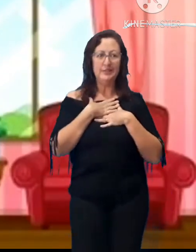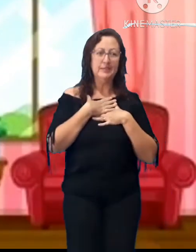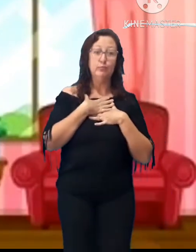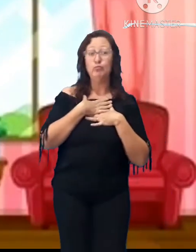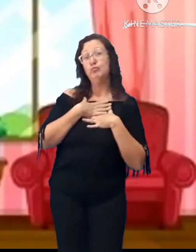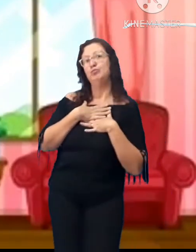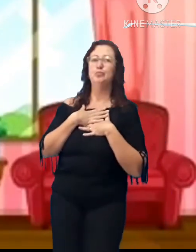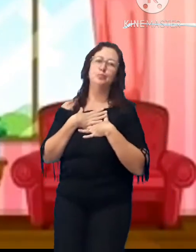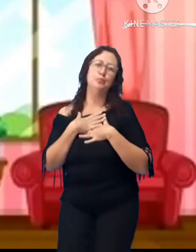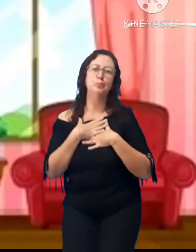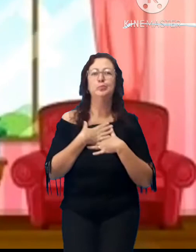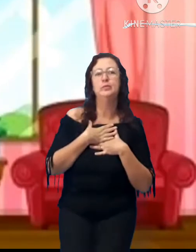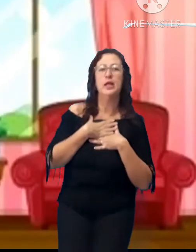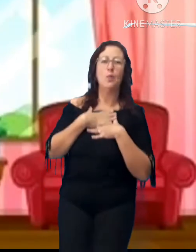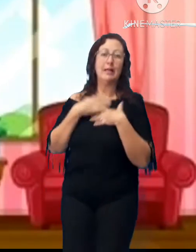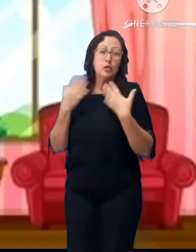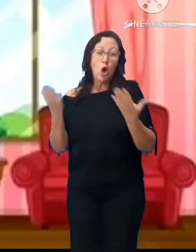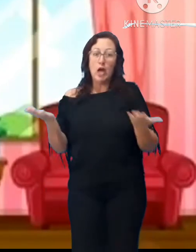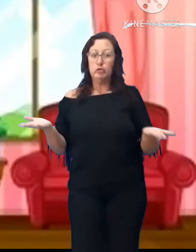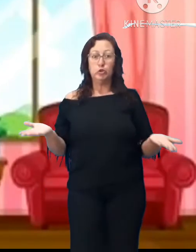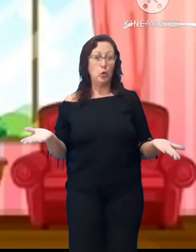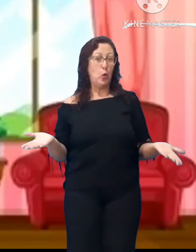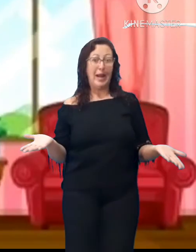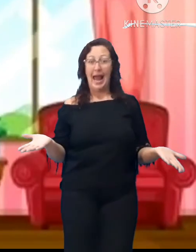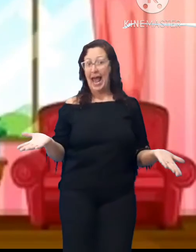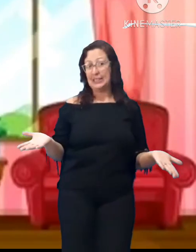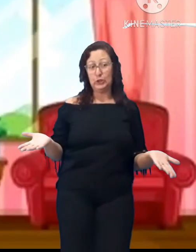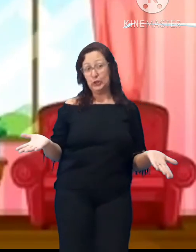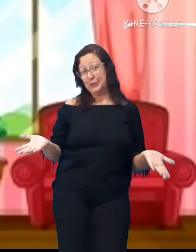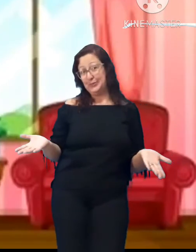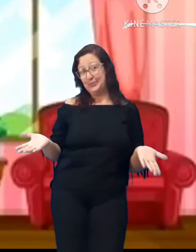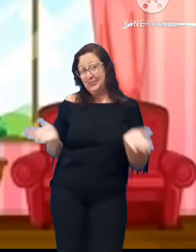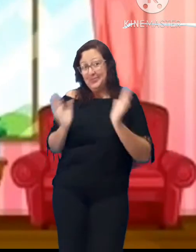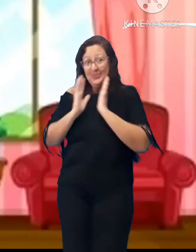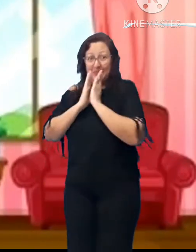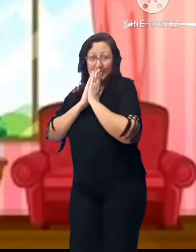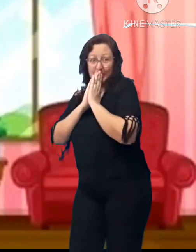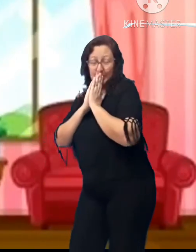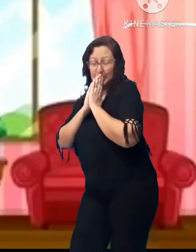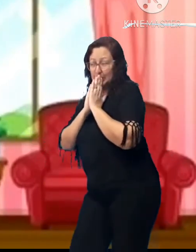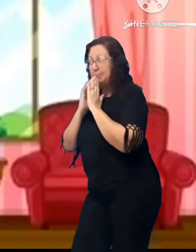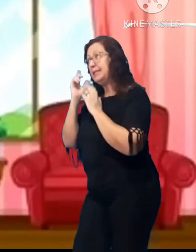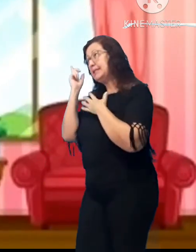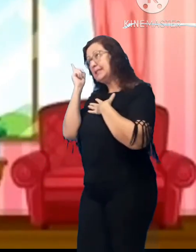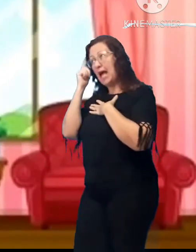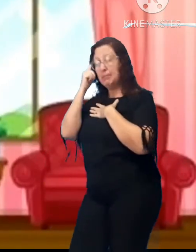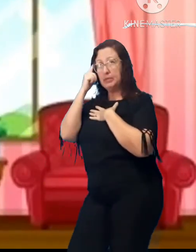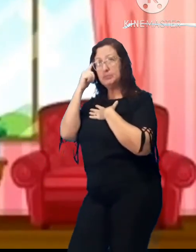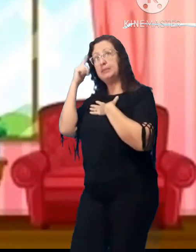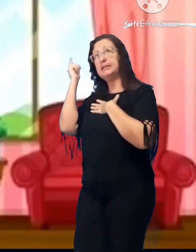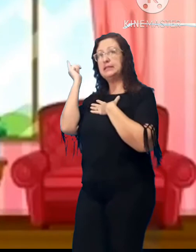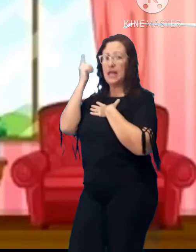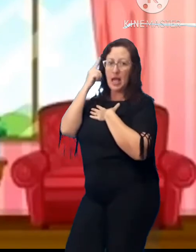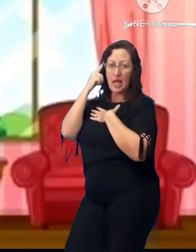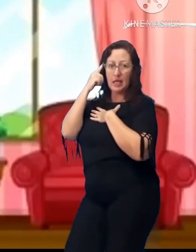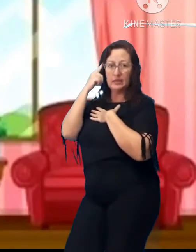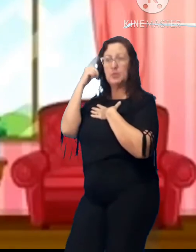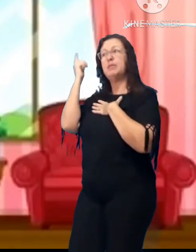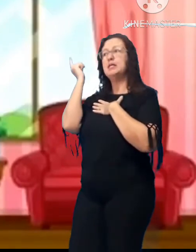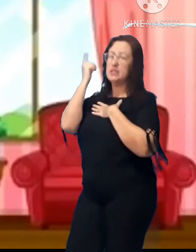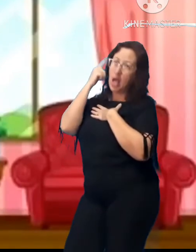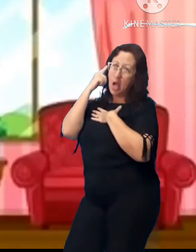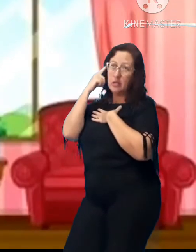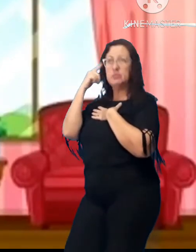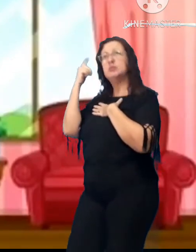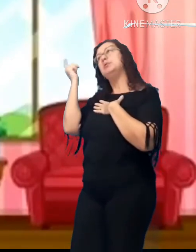Chocolate? Eu adoro chocolate. Deixe-me pensar, deixe-me pensar,